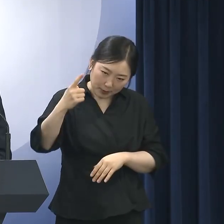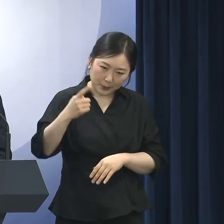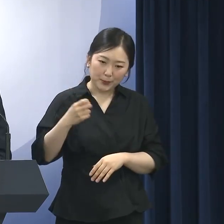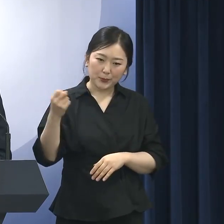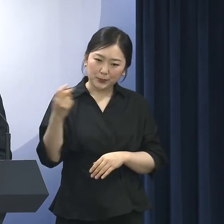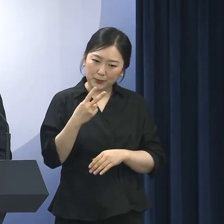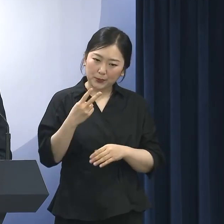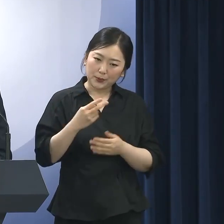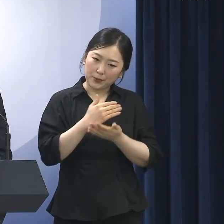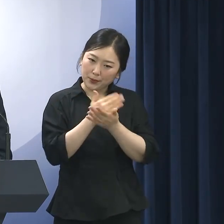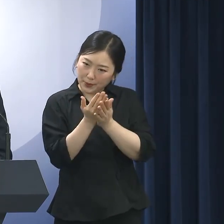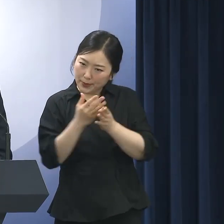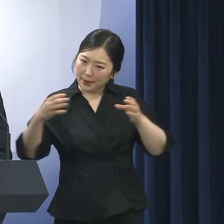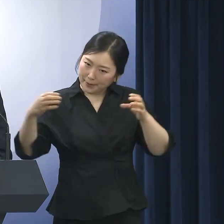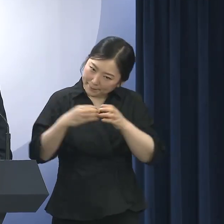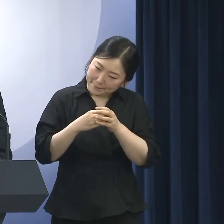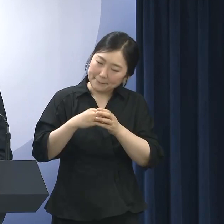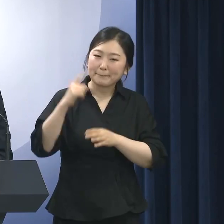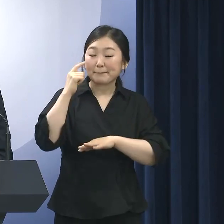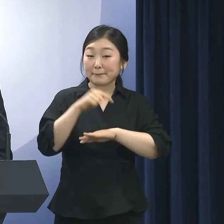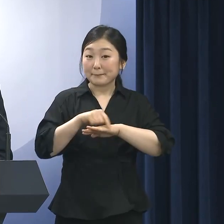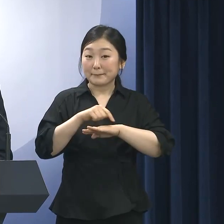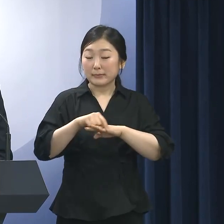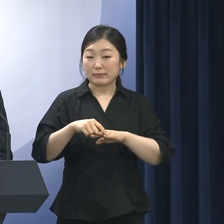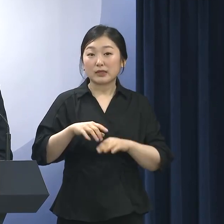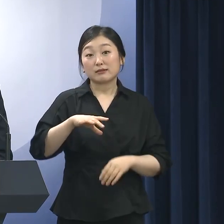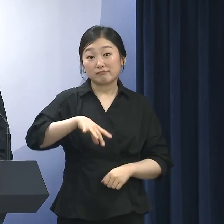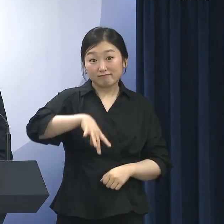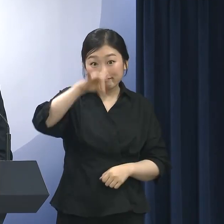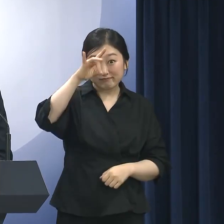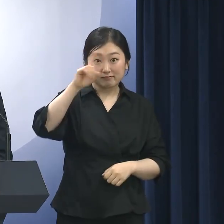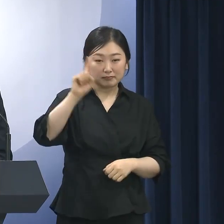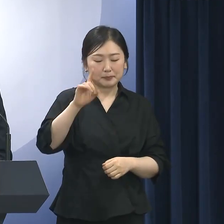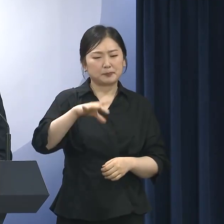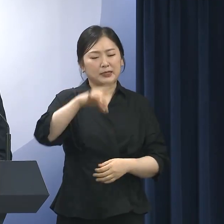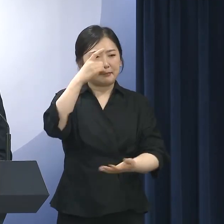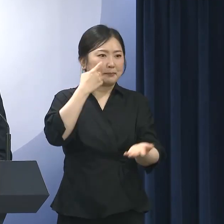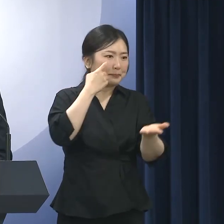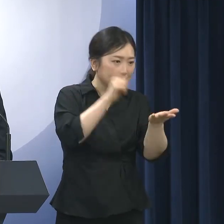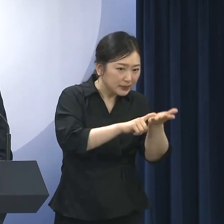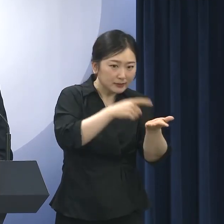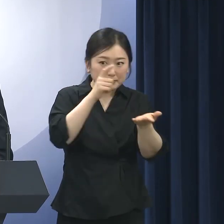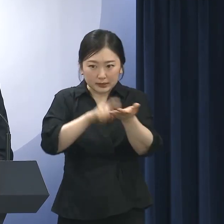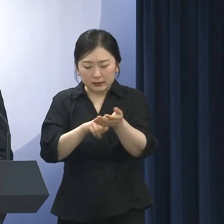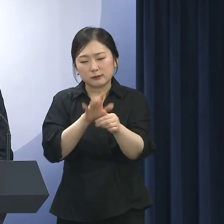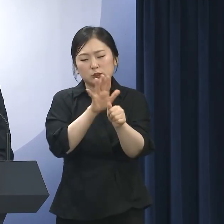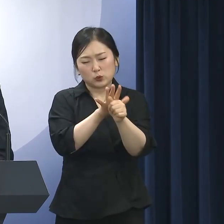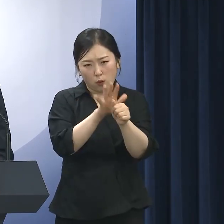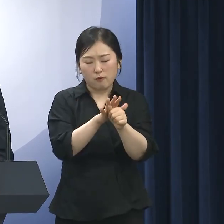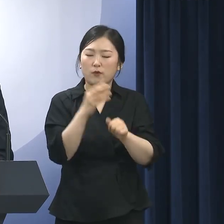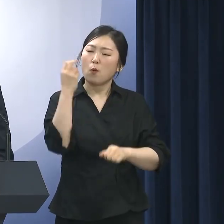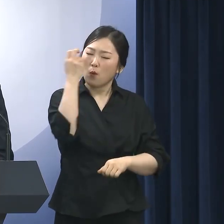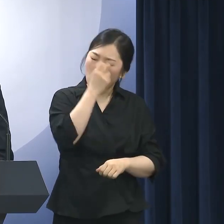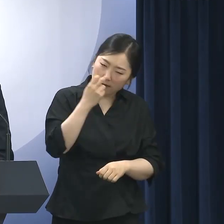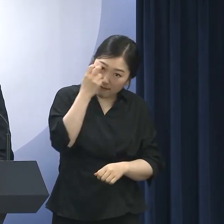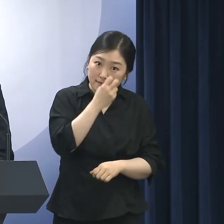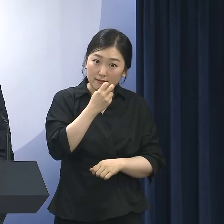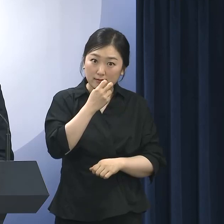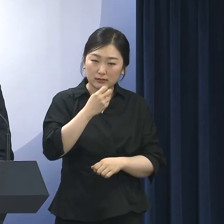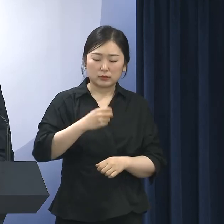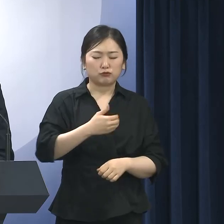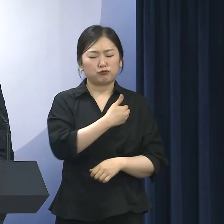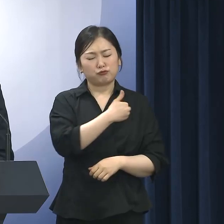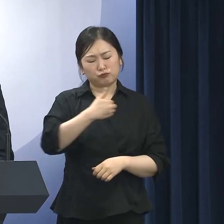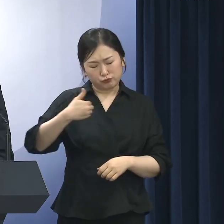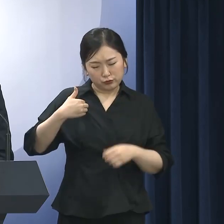같이 할 계획으로 있습니다. 첫 번째는 아마도 발굴하고 지원하고 관리하는데 이분들이 충분하게 상담을 할 수